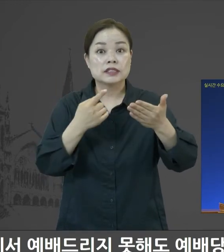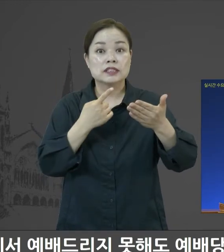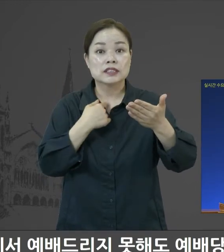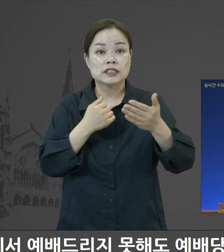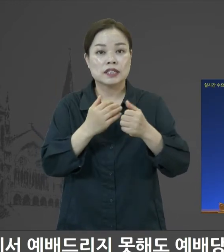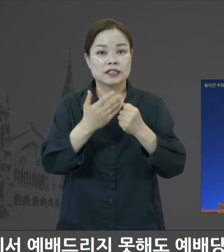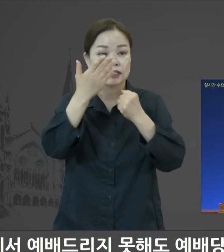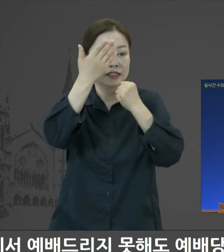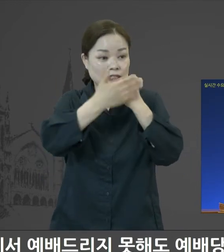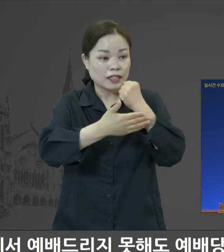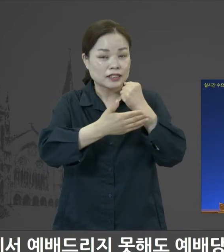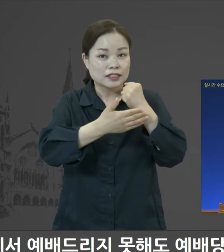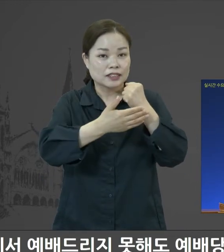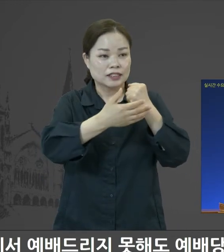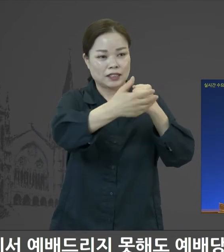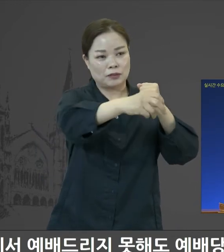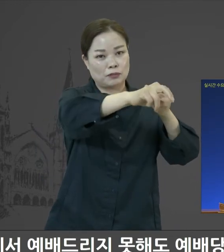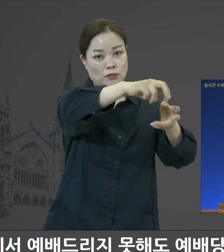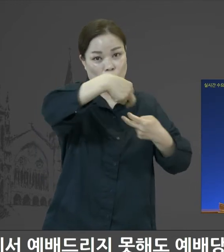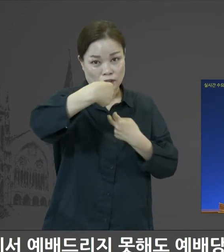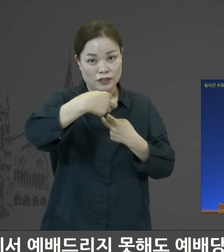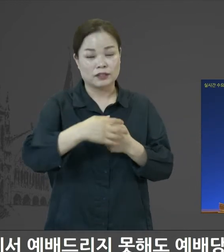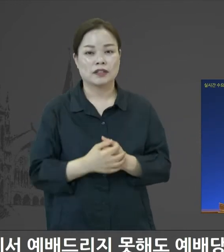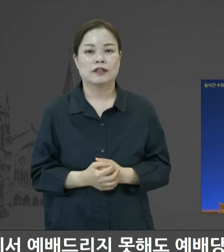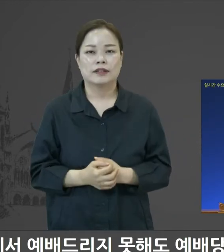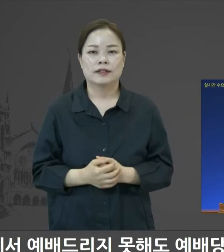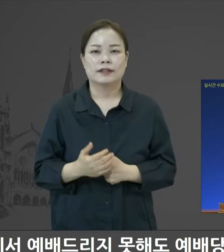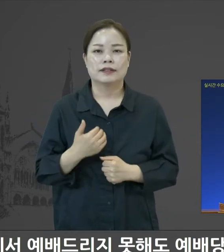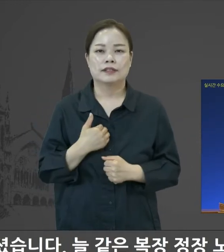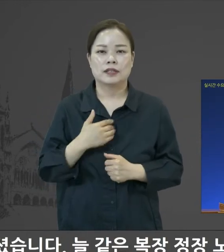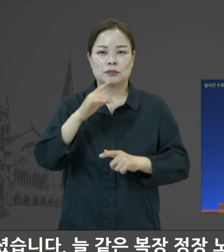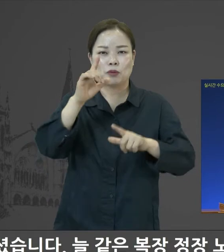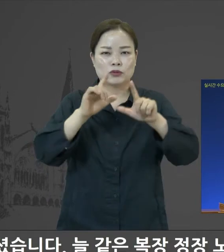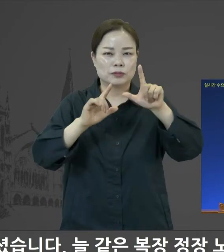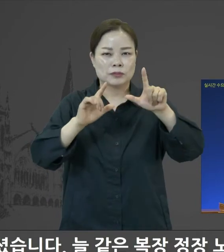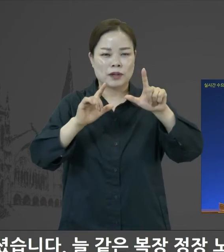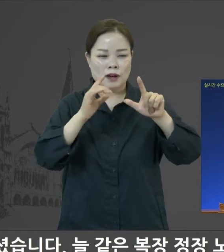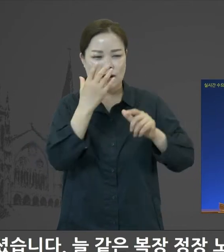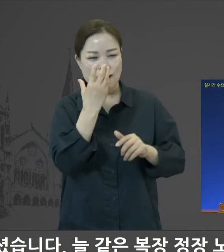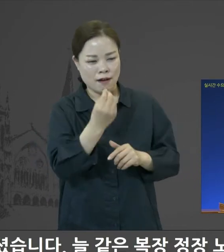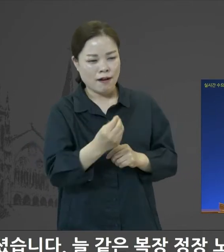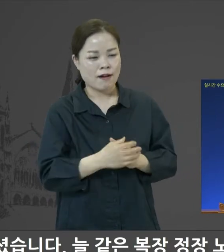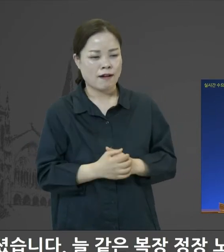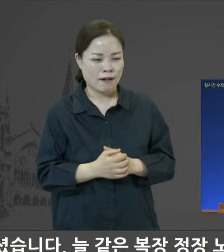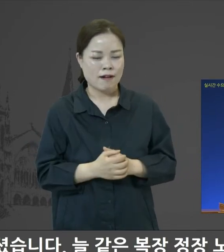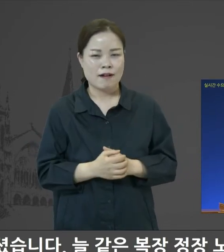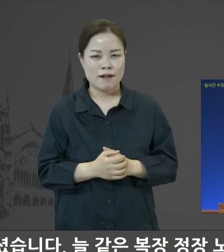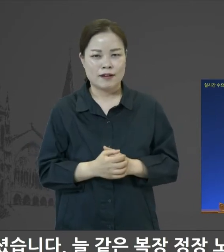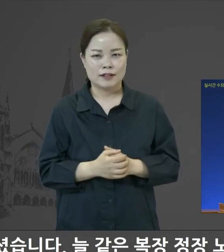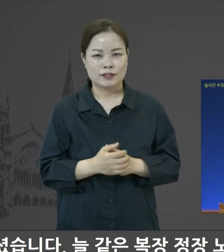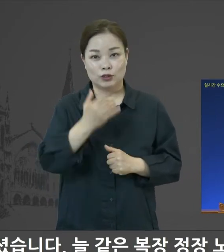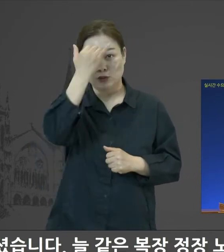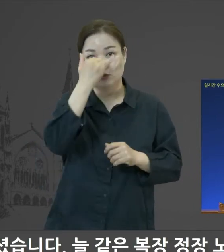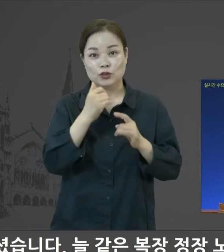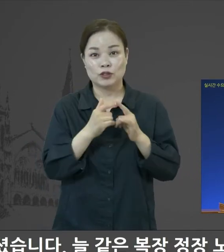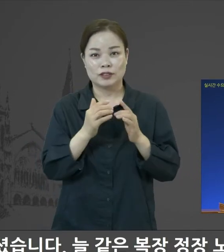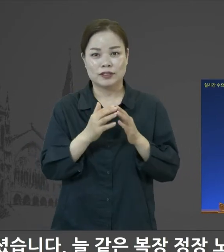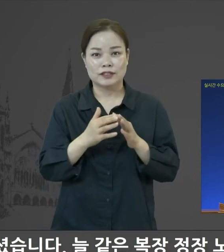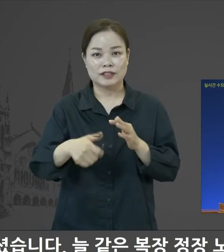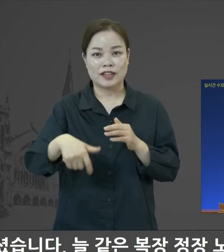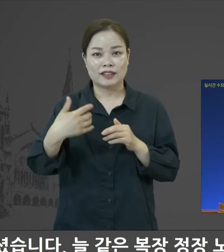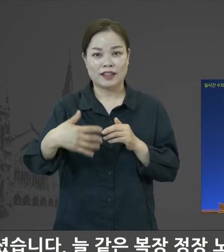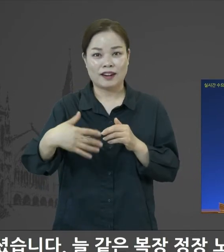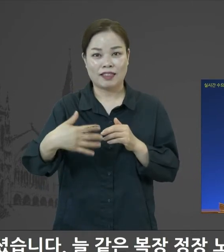그 사진을 저한테 찍어서 보내셨어요. 제가 그 모습을 보면서 참 충현교회가